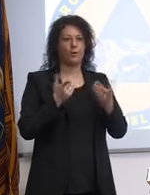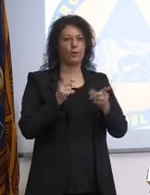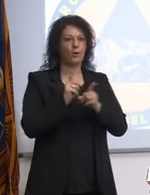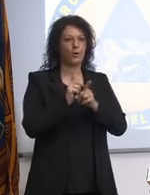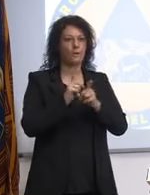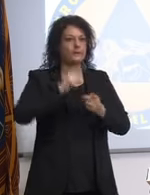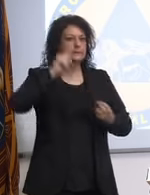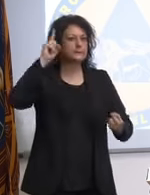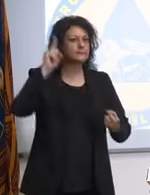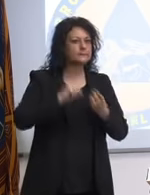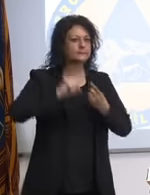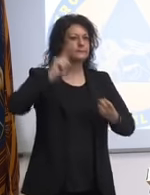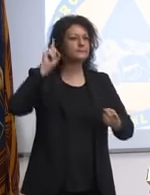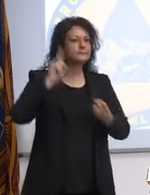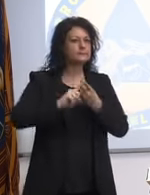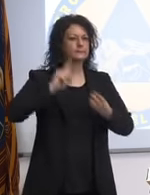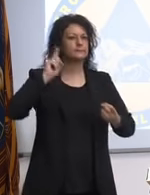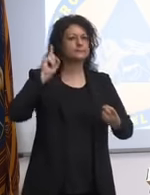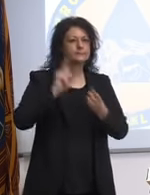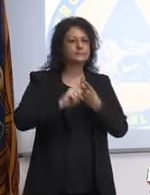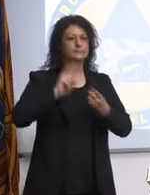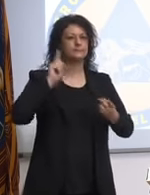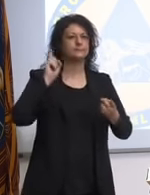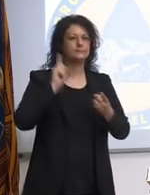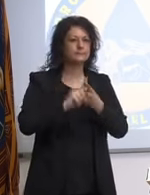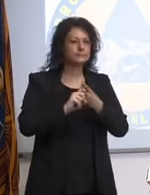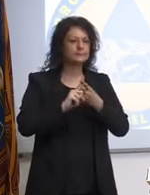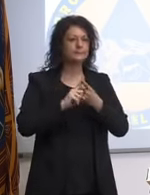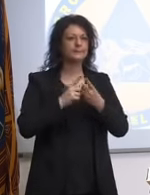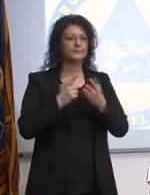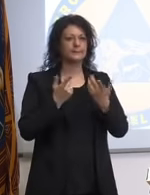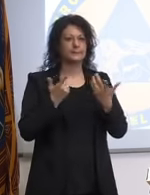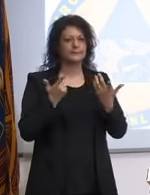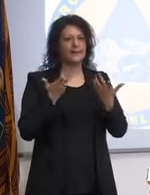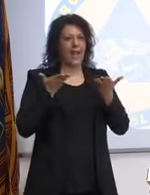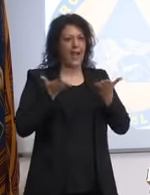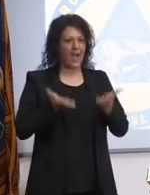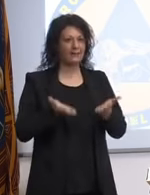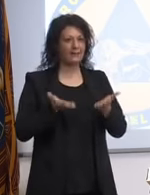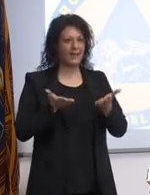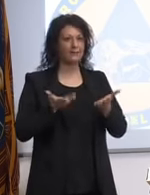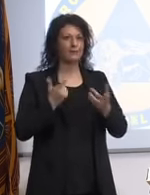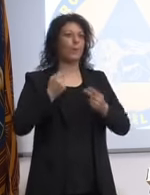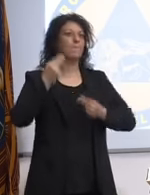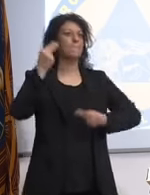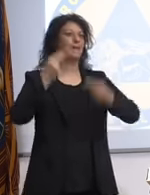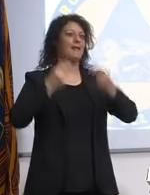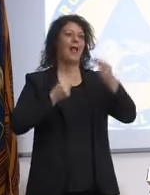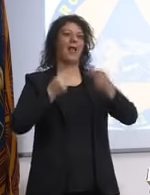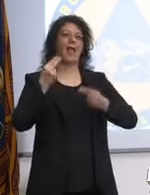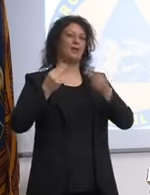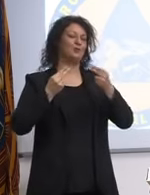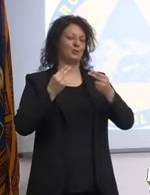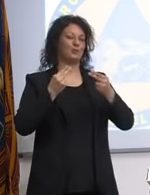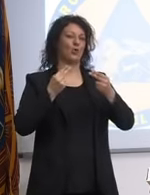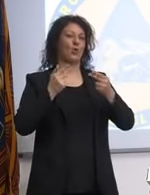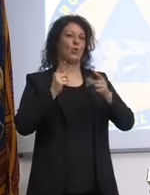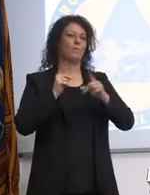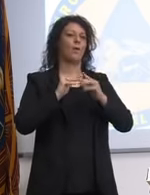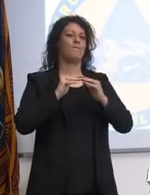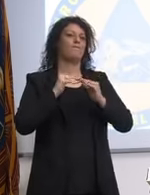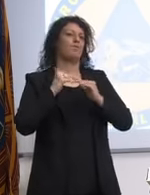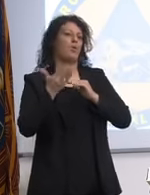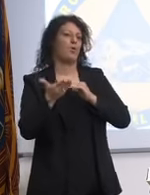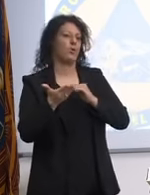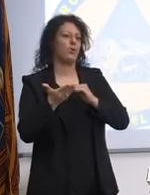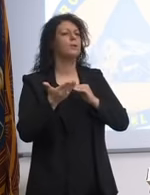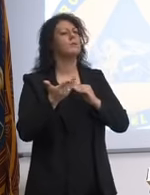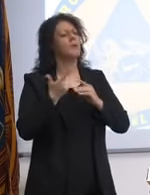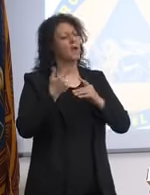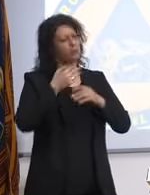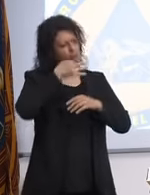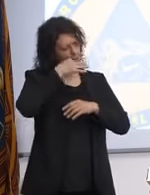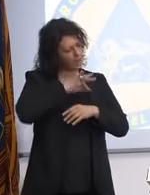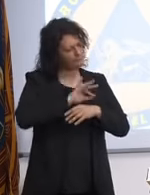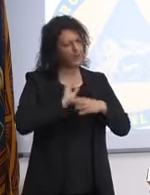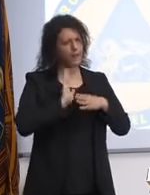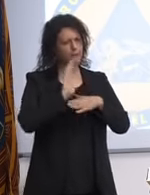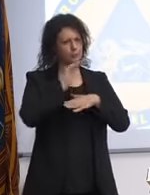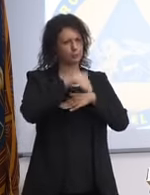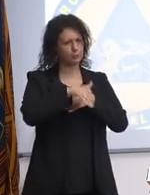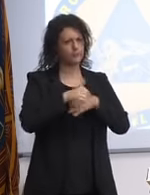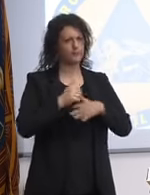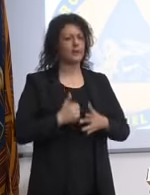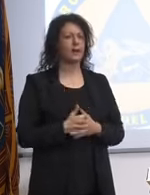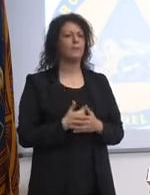12 mesi di tutti i componenti della famiglia, capisci che ti sballa il bilancio, questo sì, ne verremo fuori. E